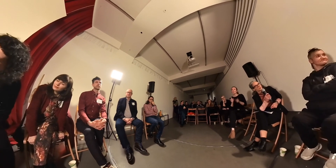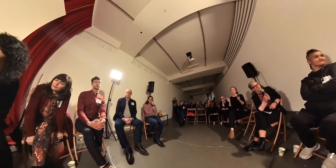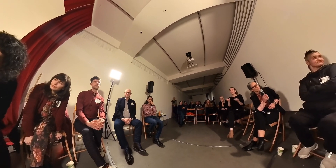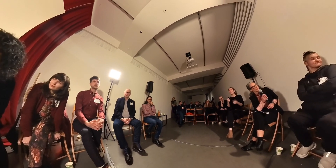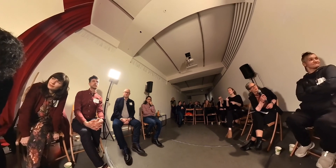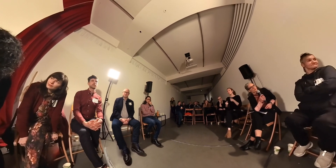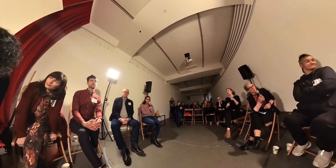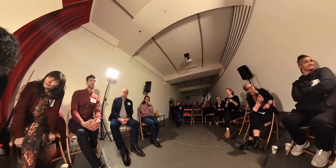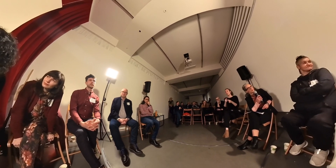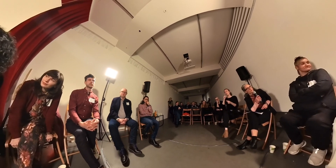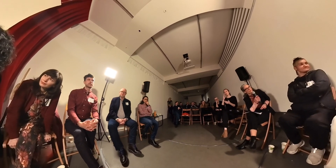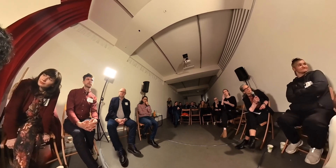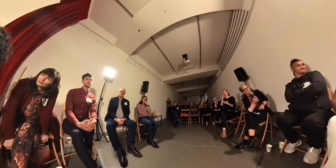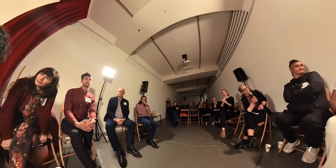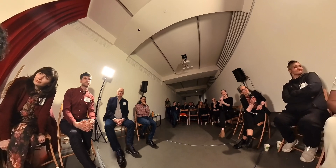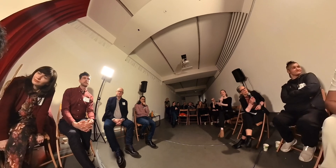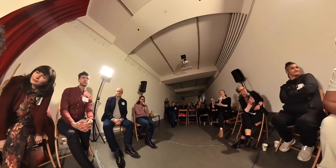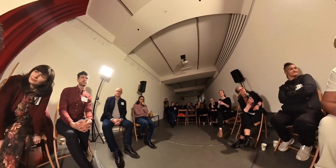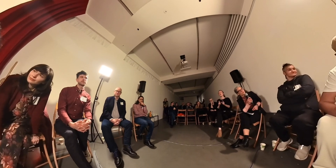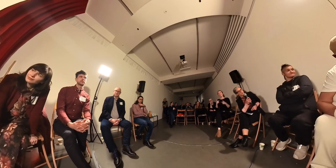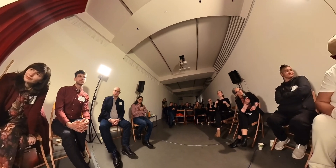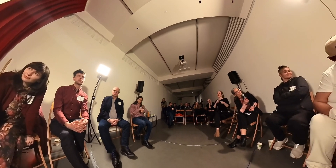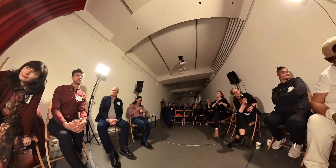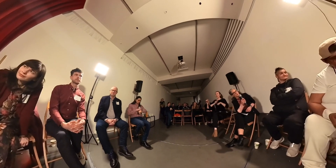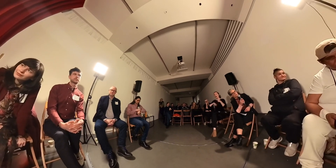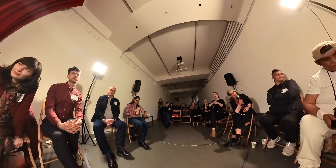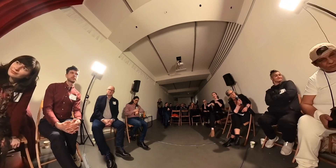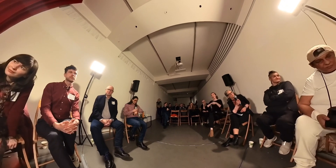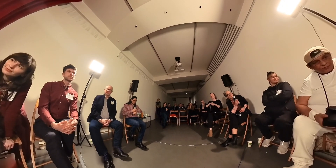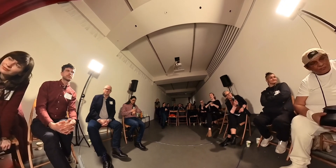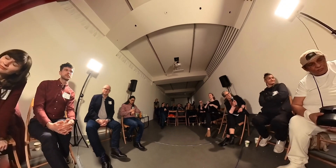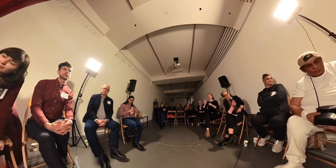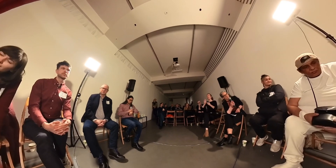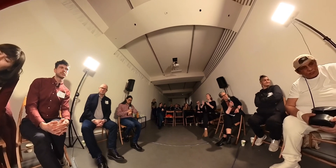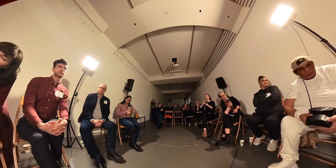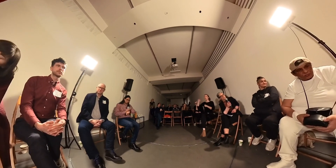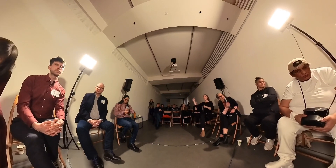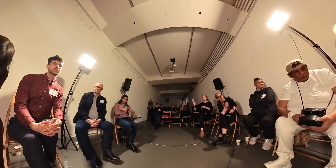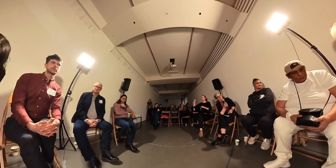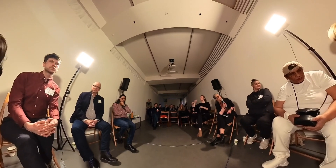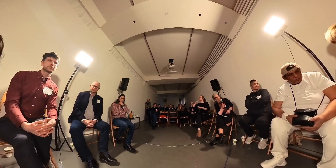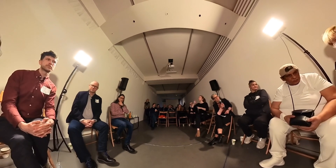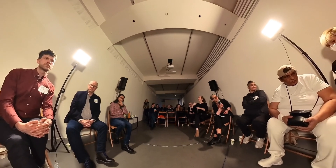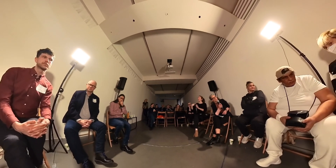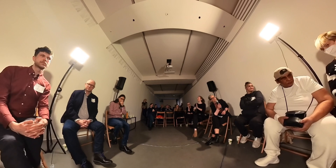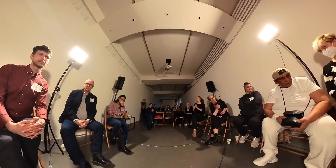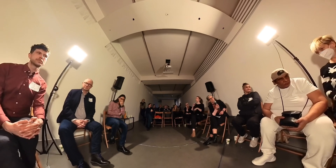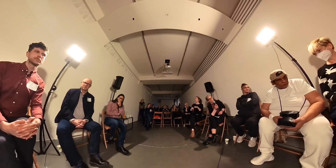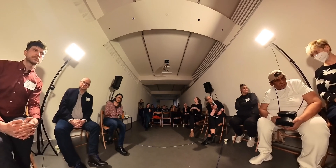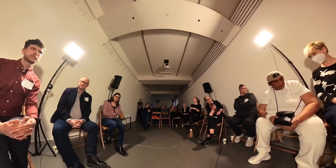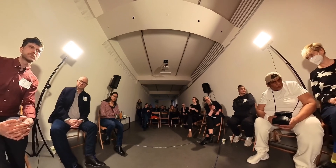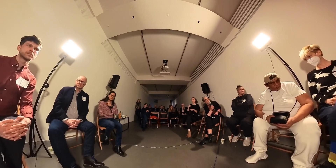dozvídáme potom, když to pak někdo jiný nazve. Nějak jako definuje. Jakoby sami vlastně,